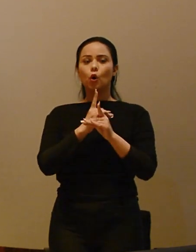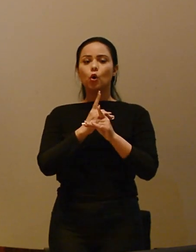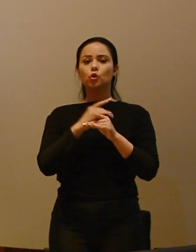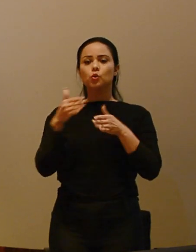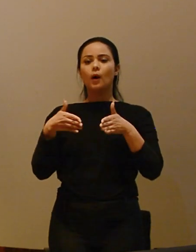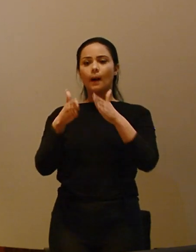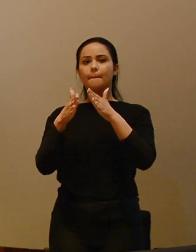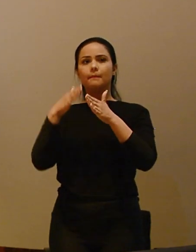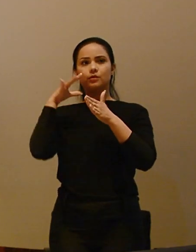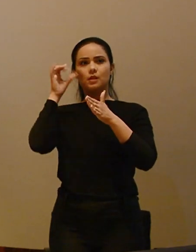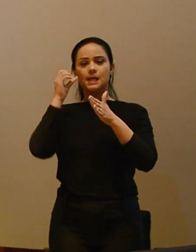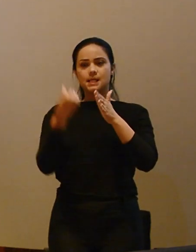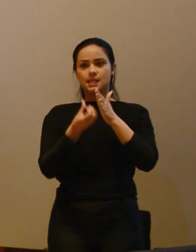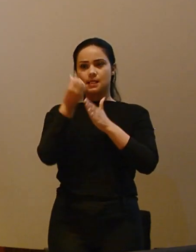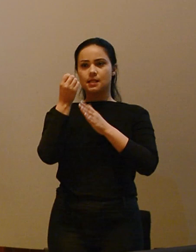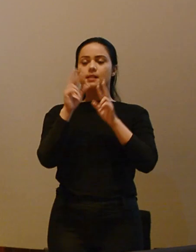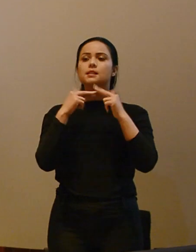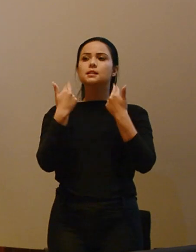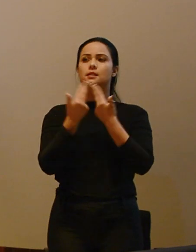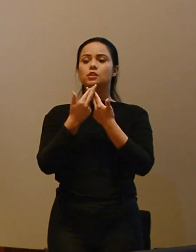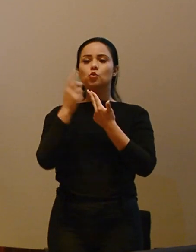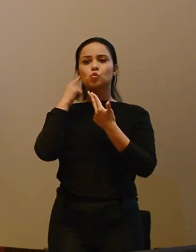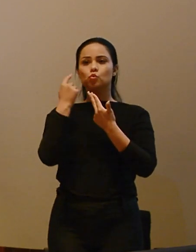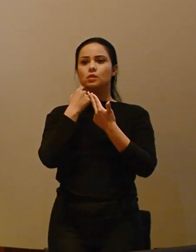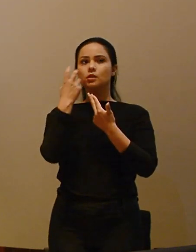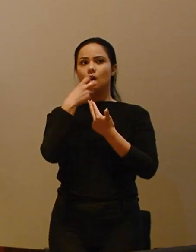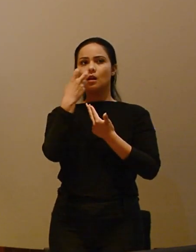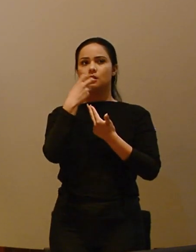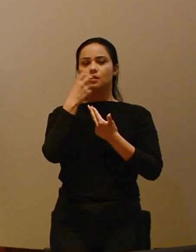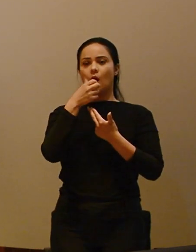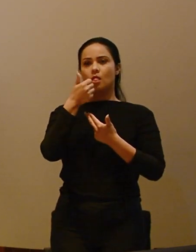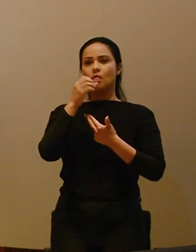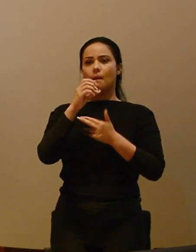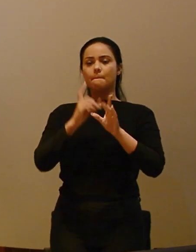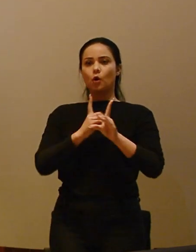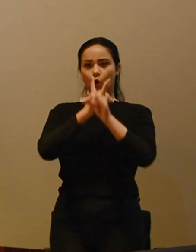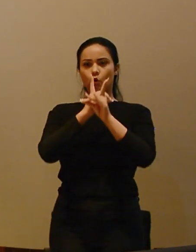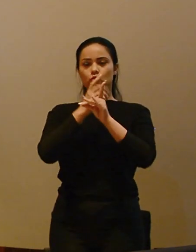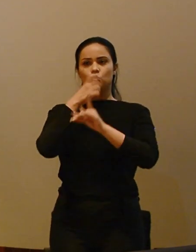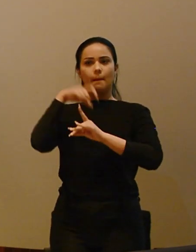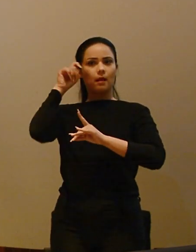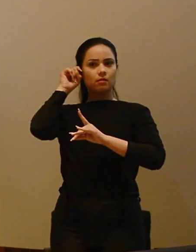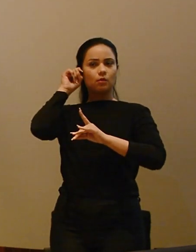da Audição, 6º simpósio sobre surdez e oralização e 10º encontro de implantado.